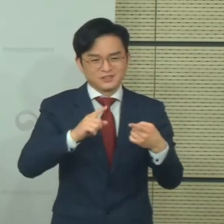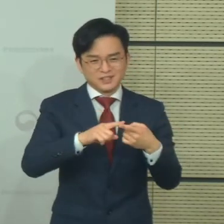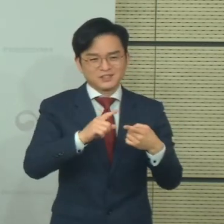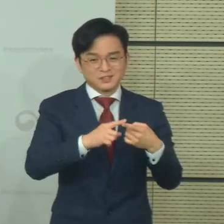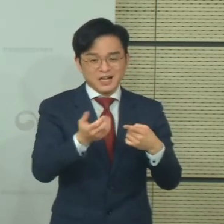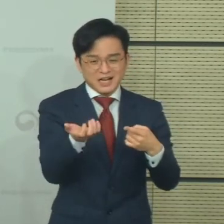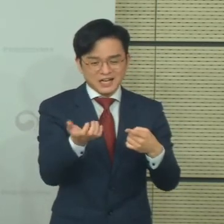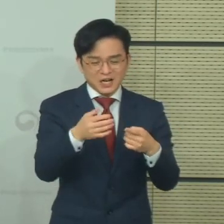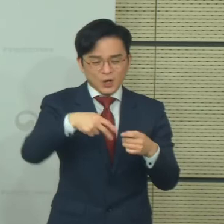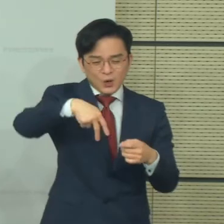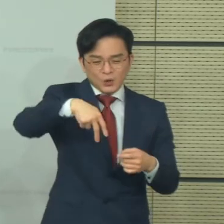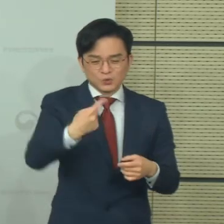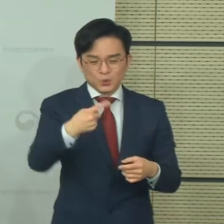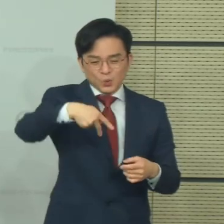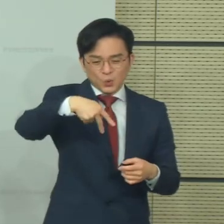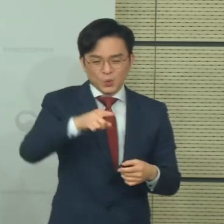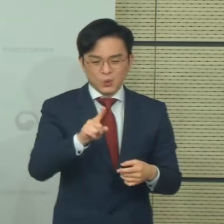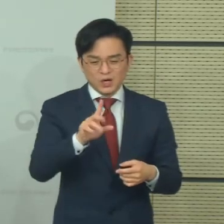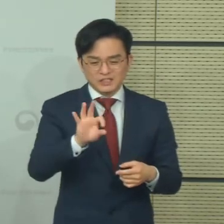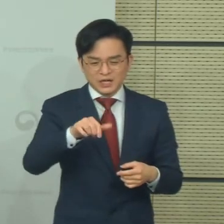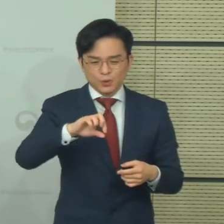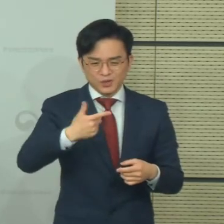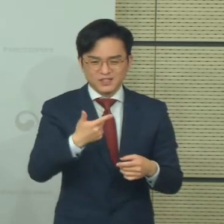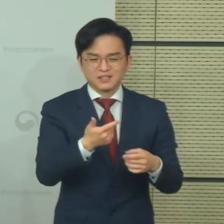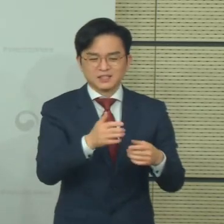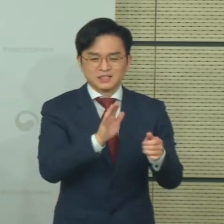합의 기구와 관련되어서는 우리